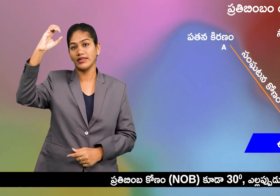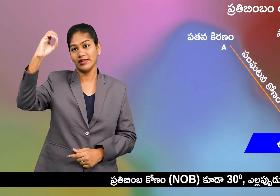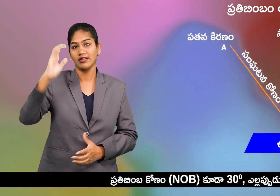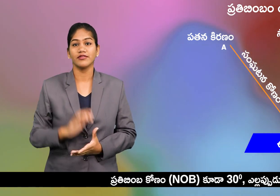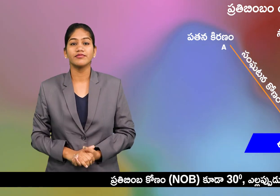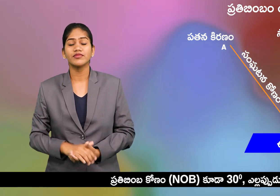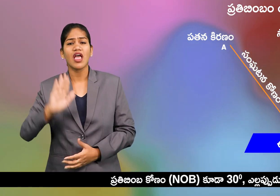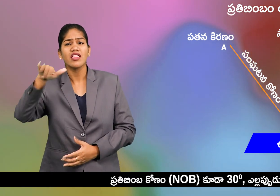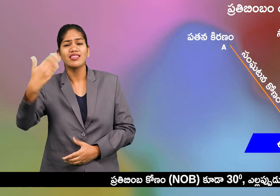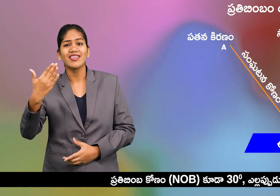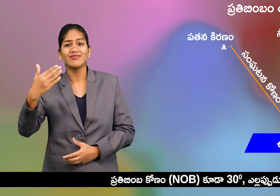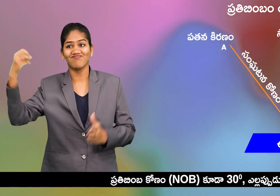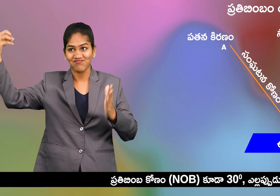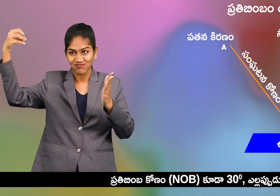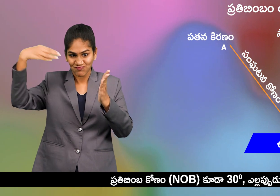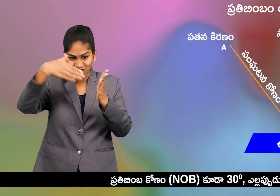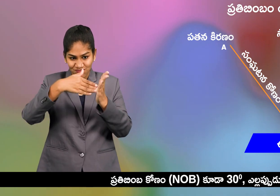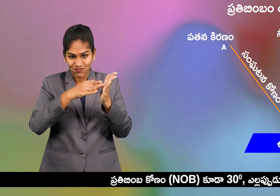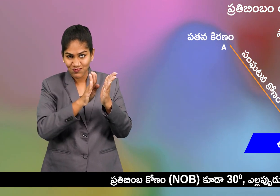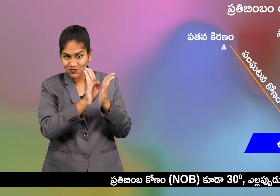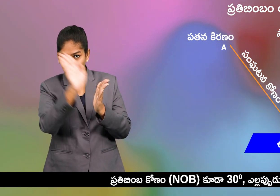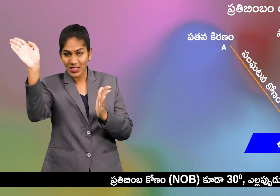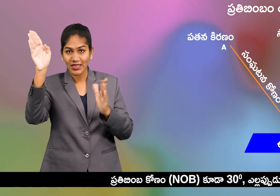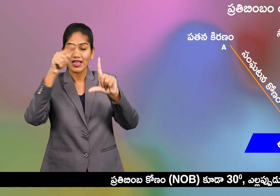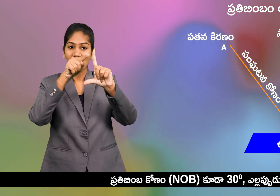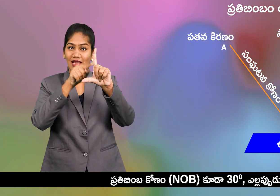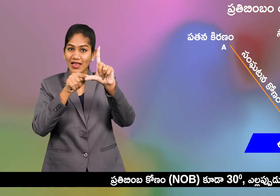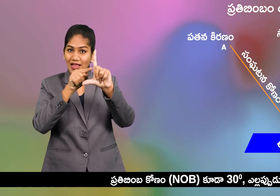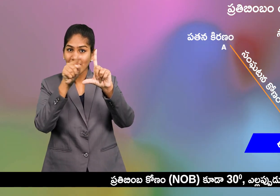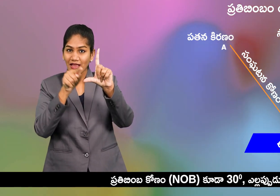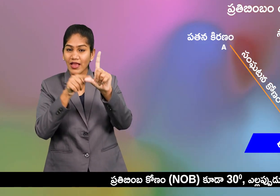ప్రతిబింబ కోణం NOB కూడా 30 డిగ్రీలు ఎల్లప్పుడూ ఉంటుంది.